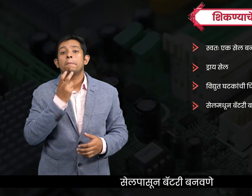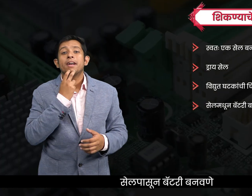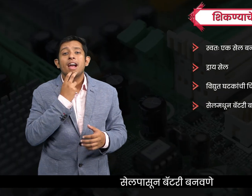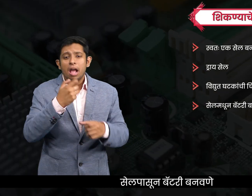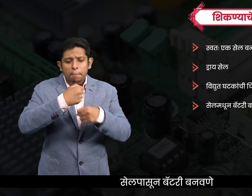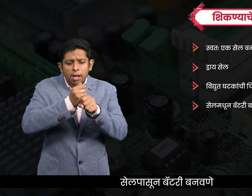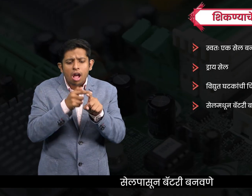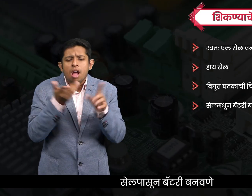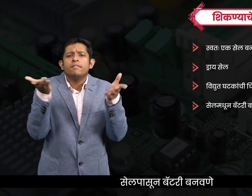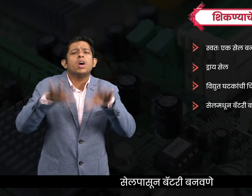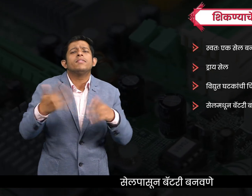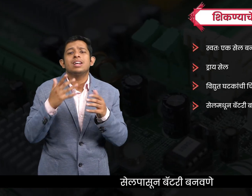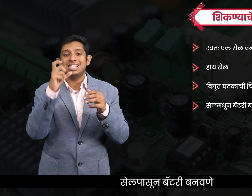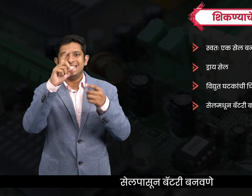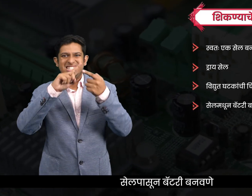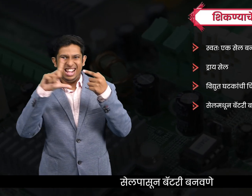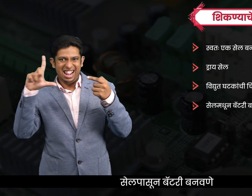सेलपासून बॅटरी बनवणे,